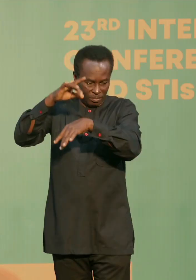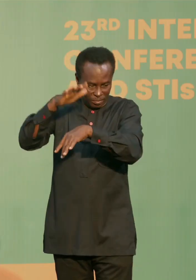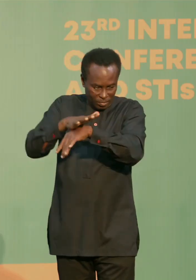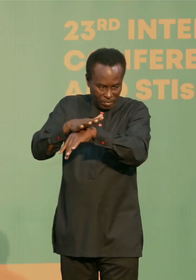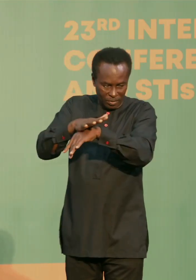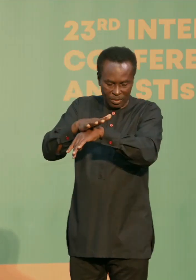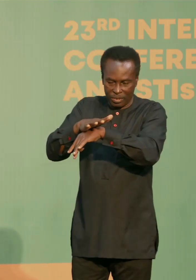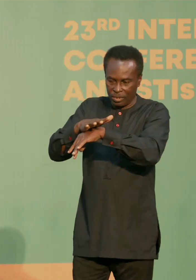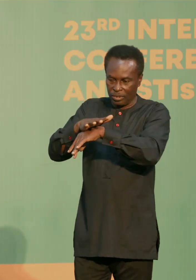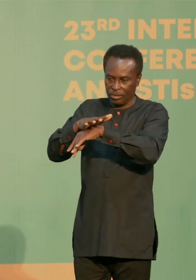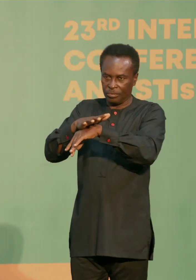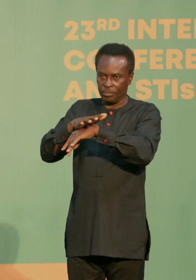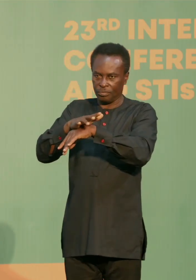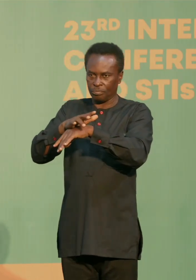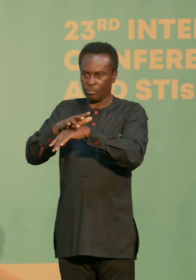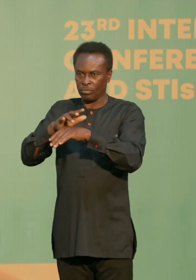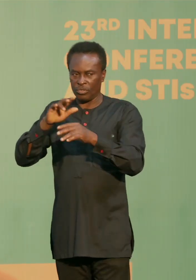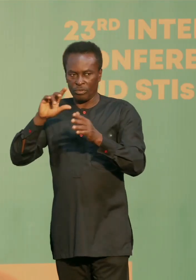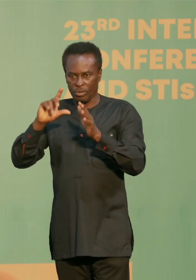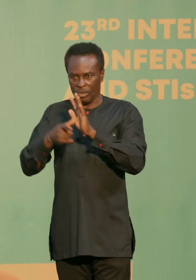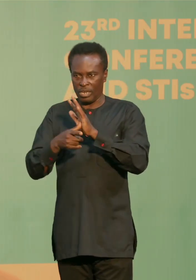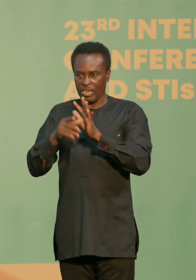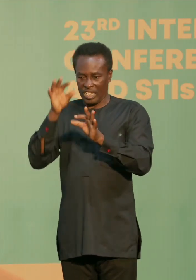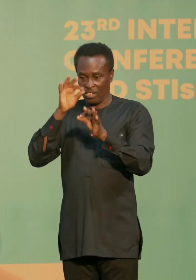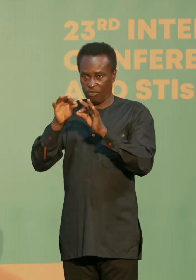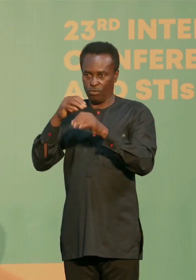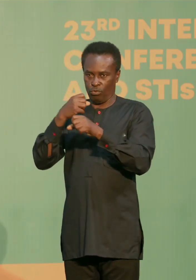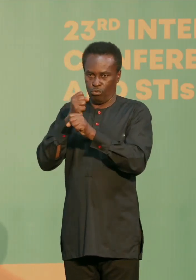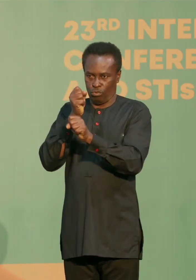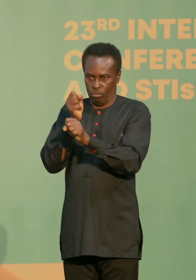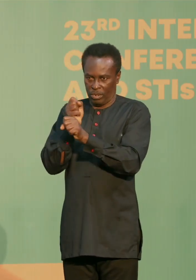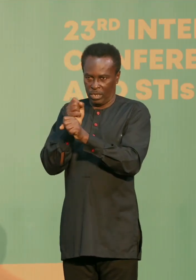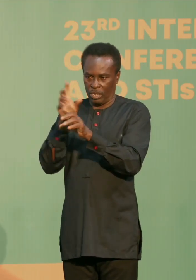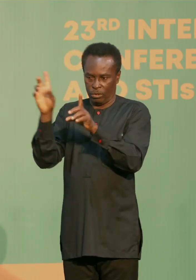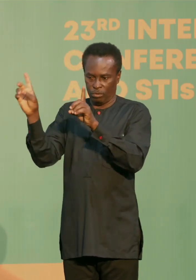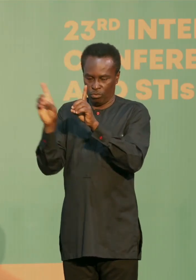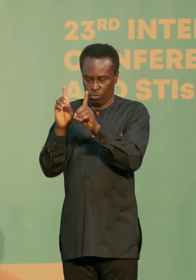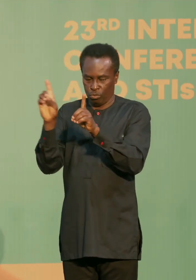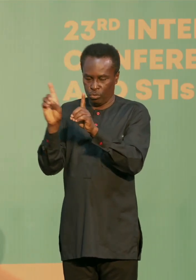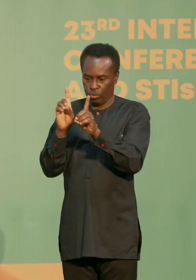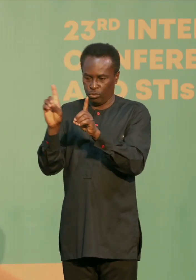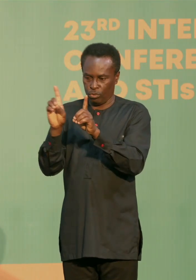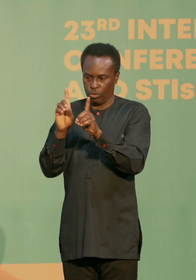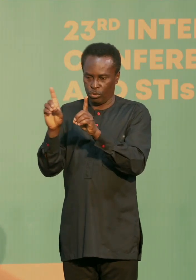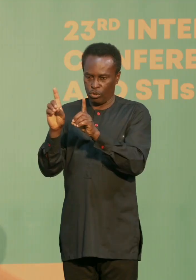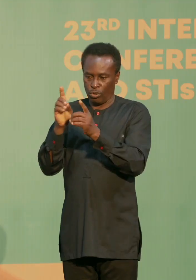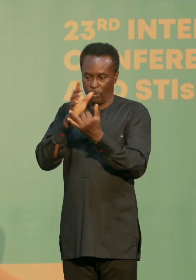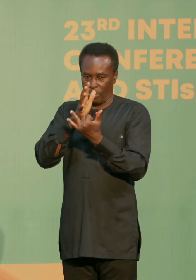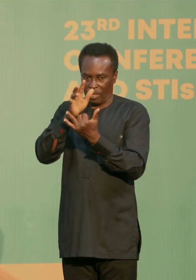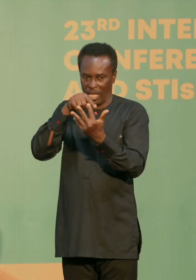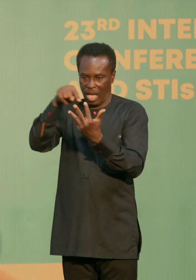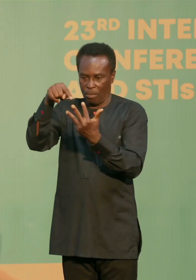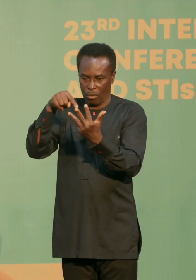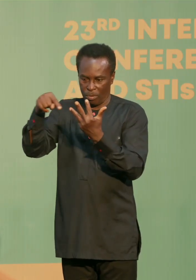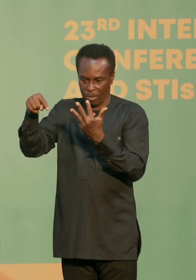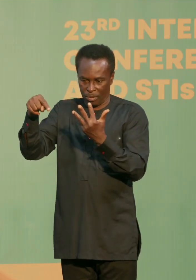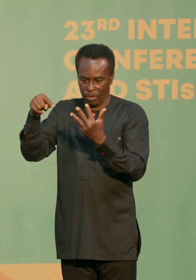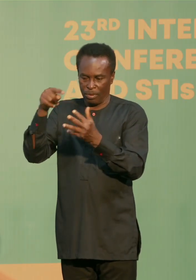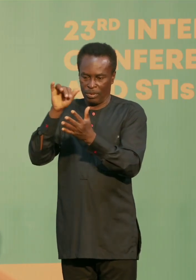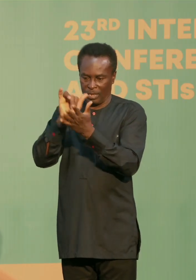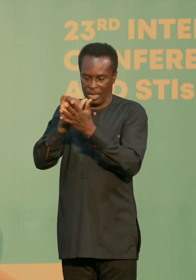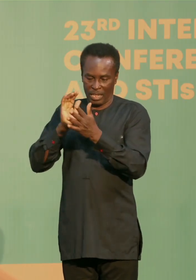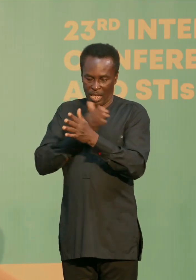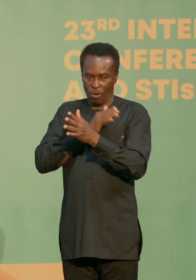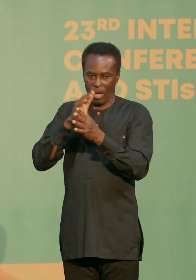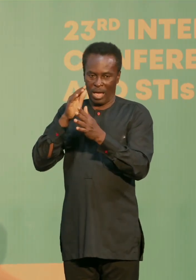tuberculose. Donc, si on intégrait les programmes des IST parmi les programmes qui existent déjà dans notre contrée,